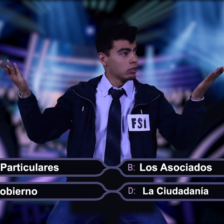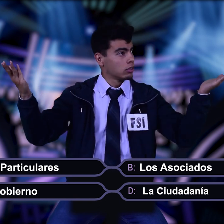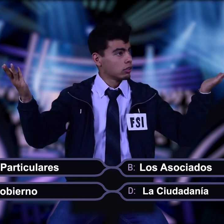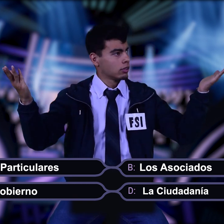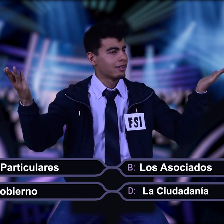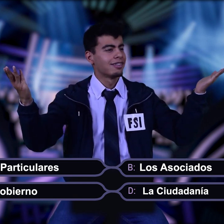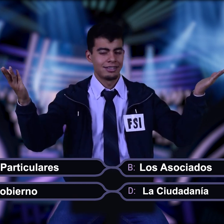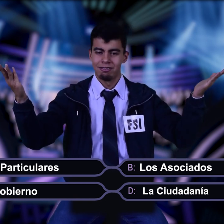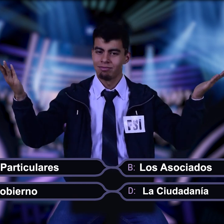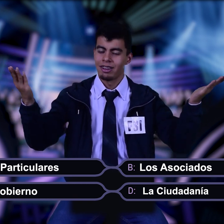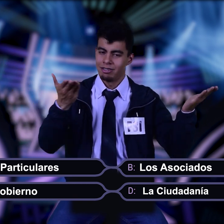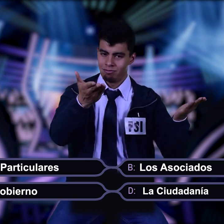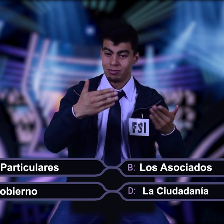¿Qué dicen? ¿Le pueden ayudar?